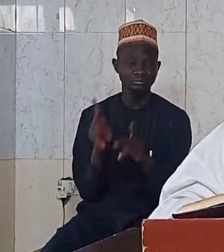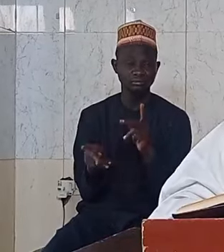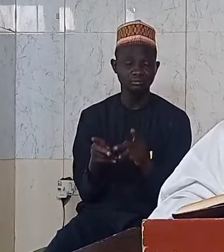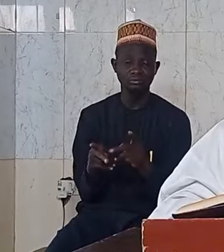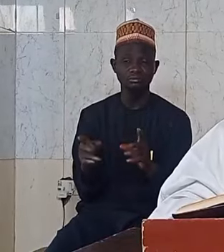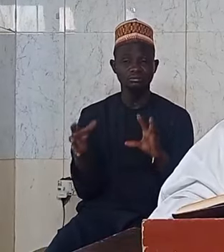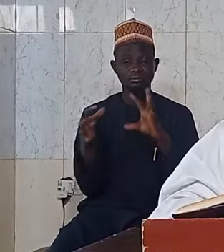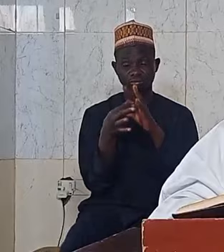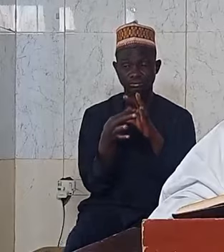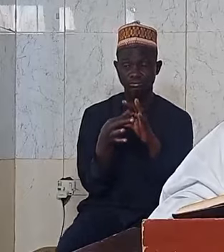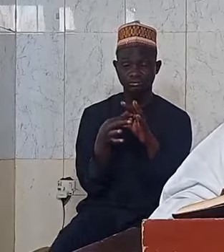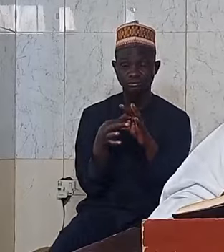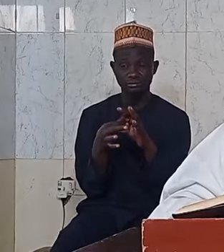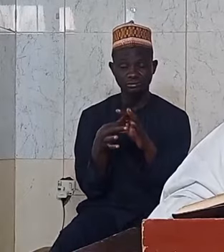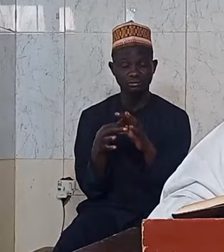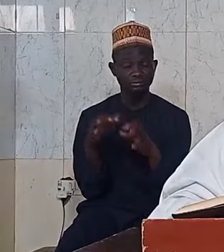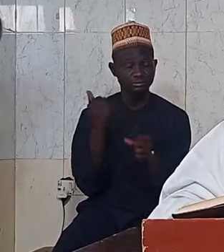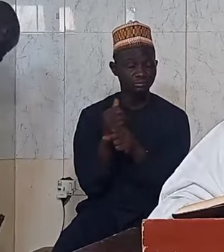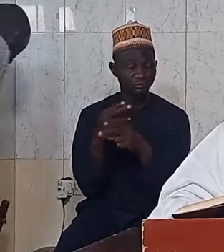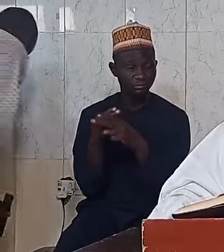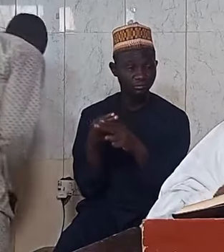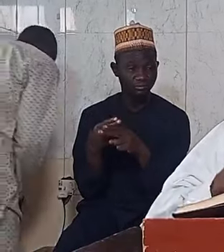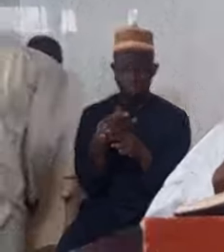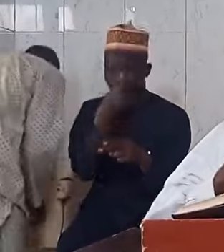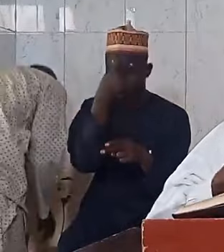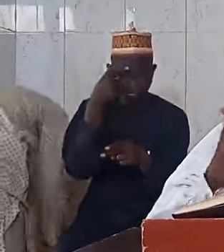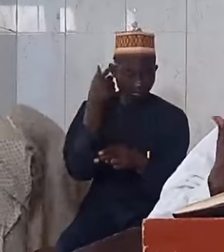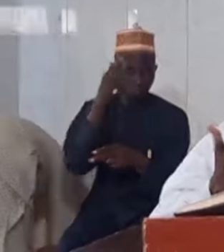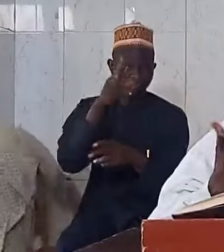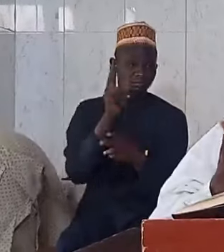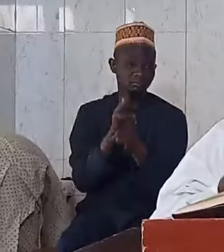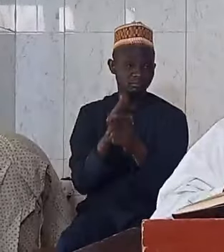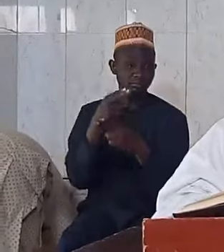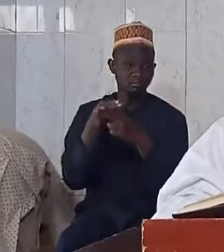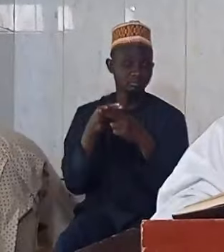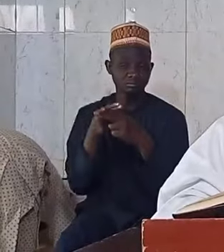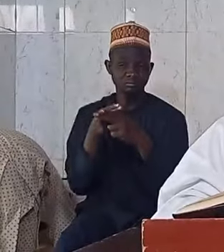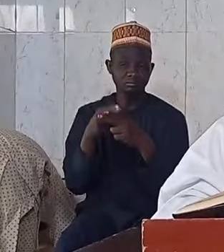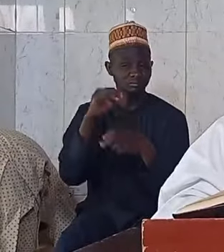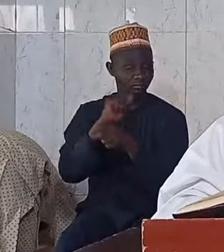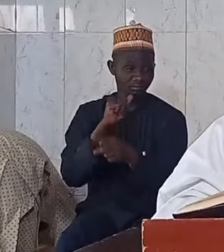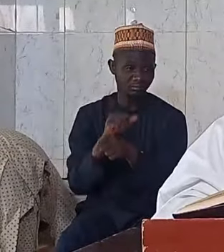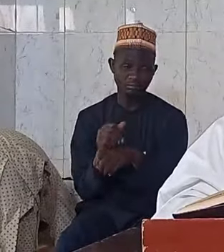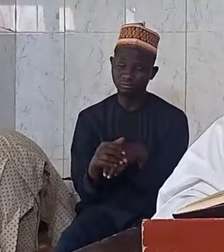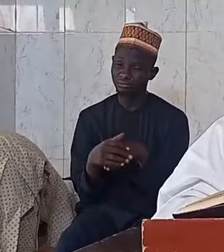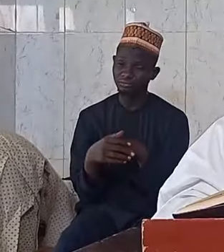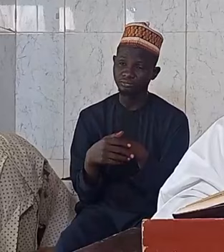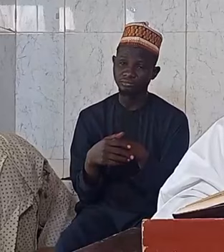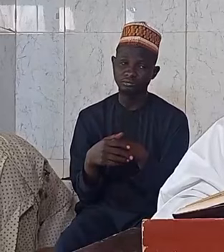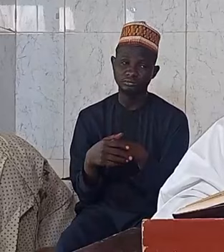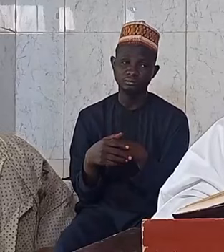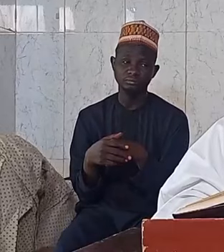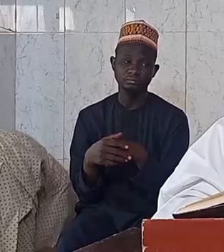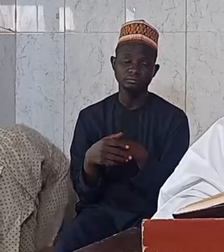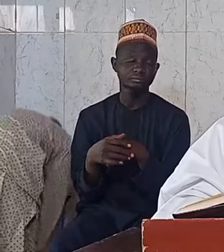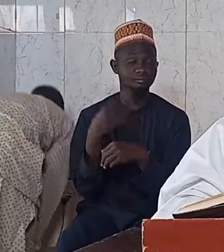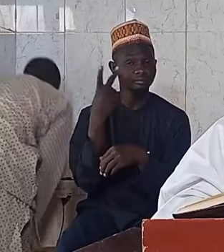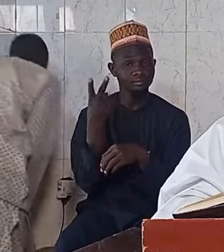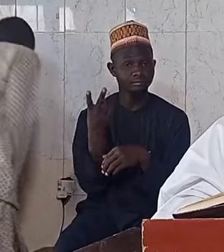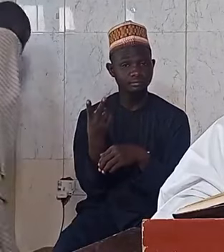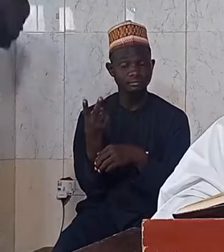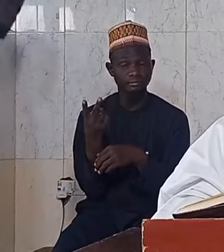tsiraru sun dauki makami saboda wannan makamin shine babban karfin ko ba haka ba yawwa to da za a